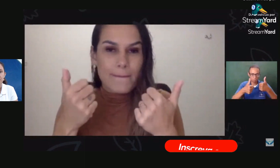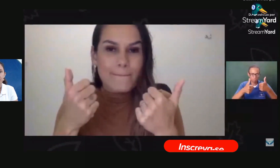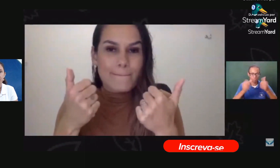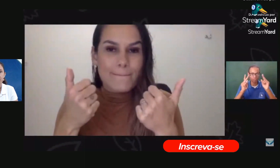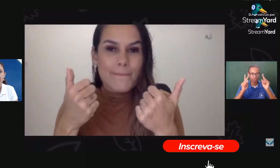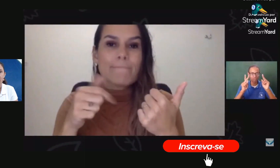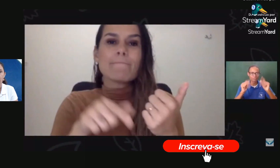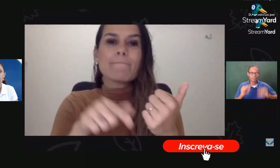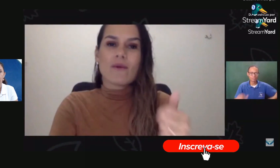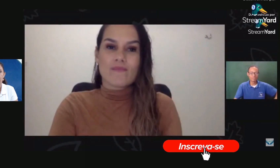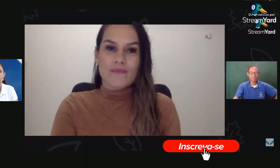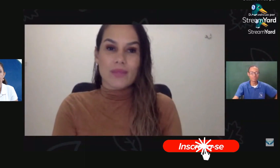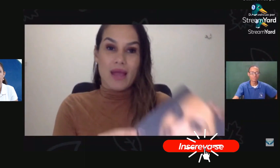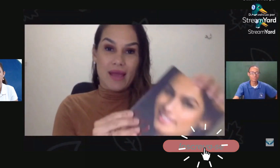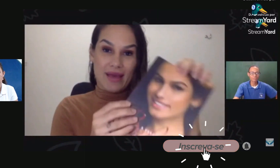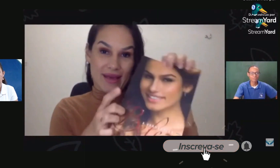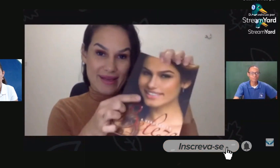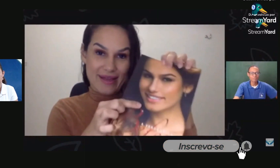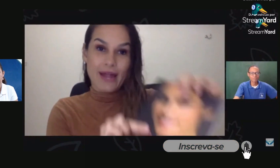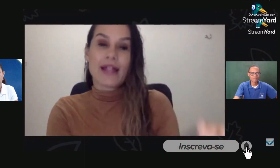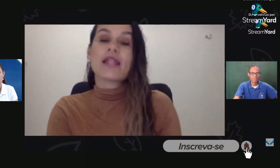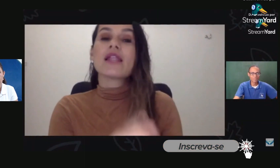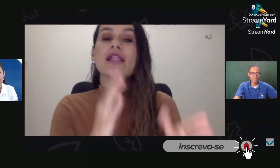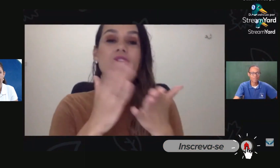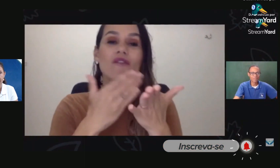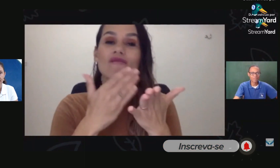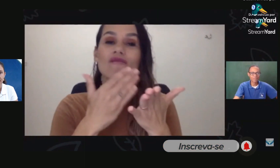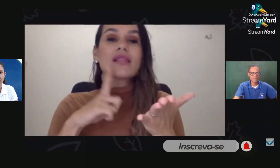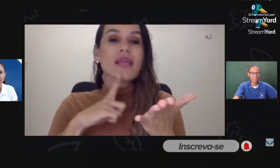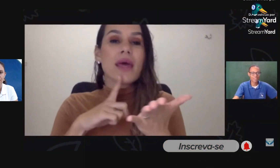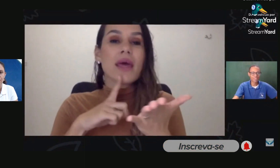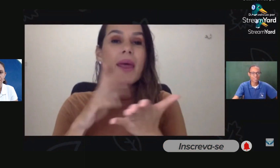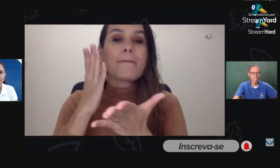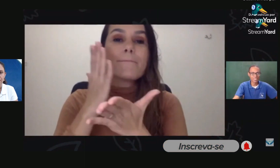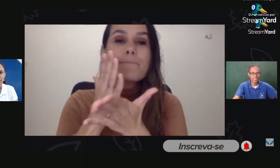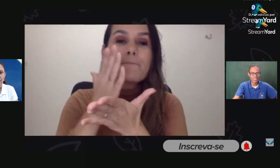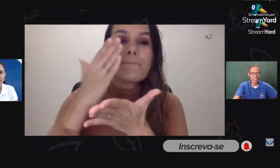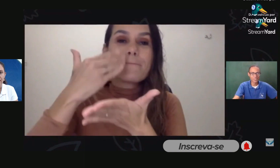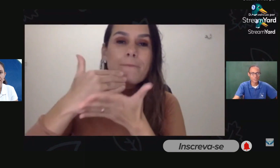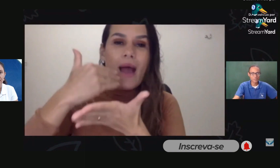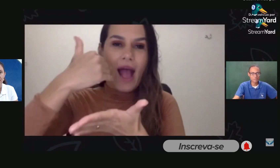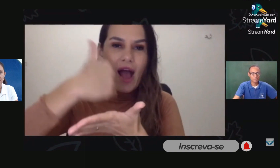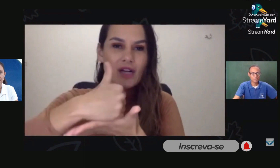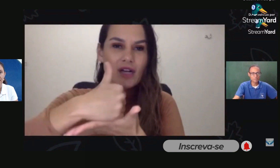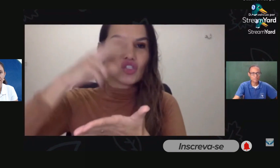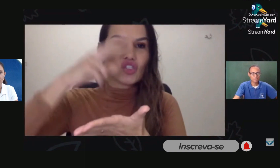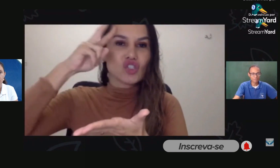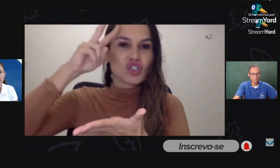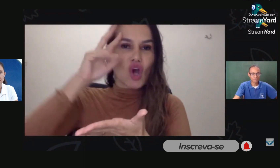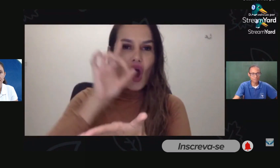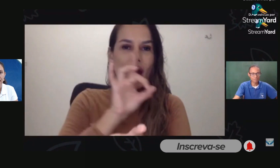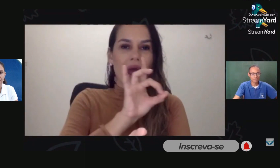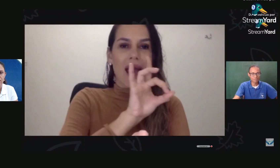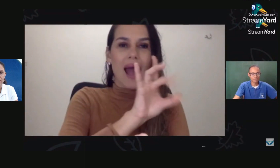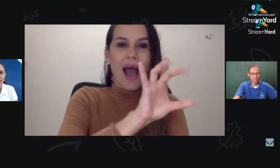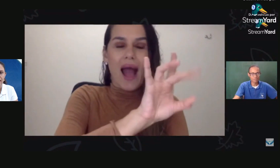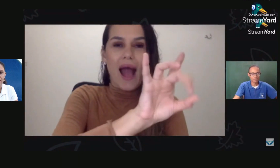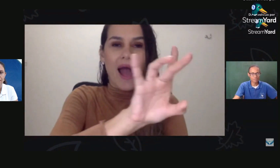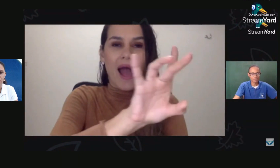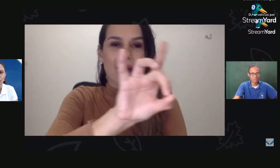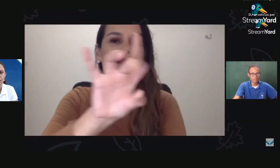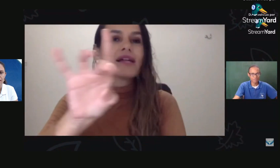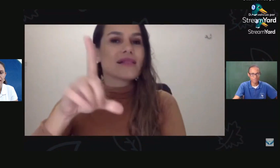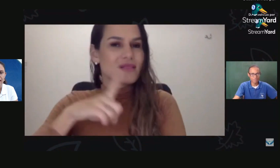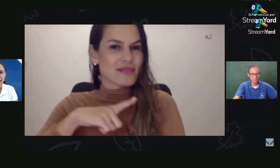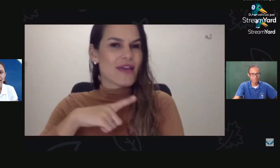imagens, depois eu gostaria até de mostrar aqui na live, que tem ali algumas imagens, né,